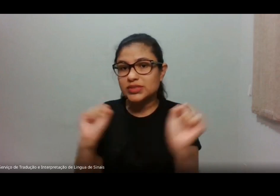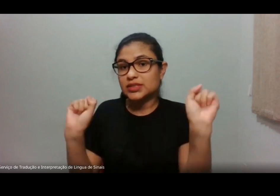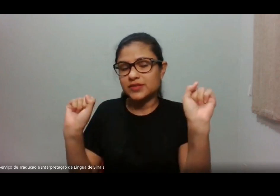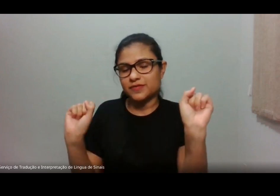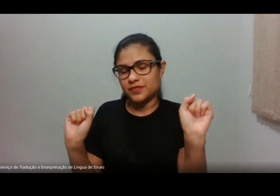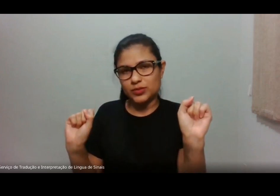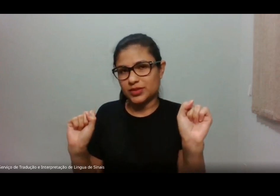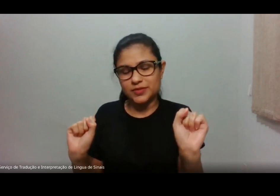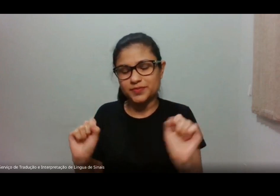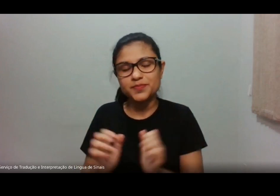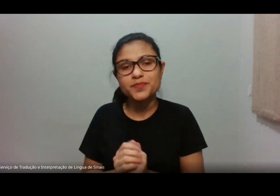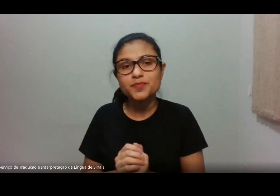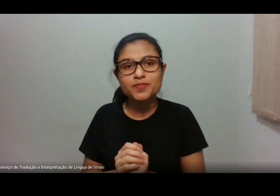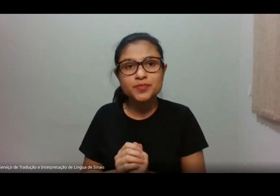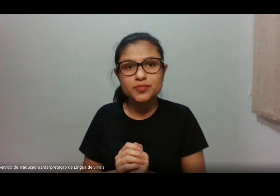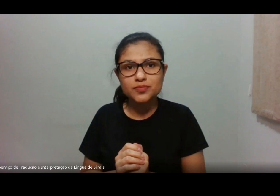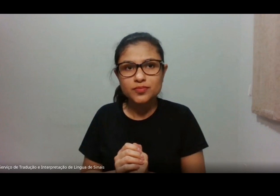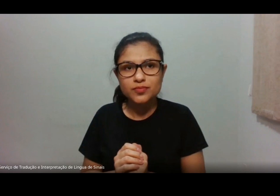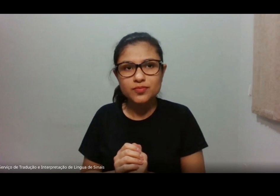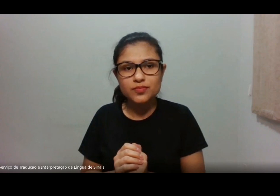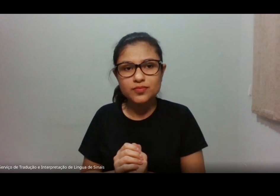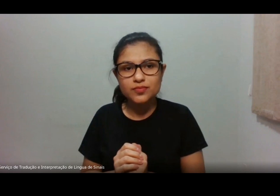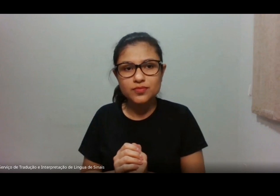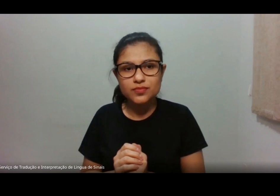algo que vai acabar.